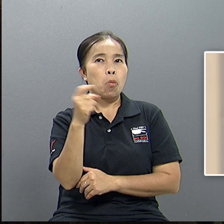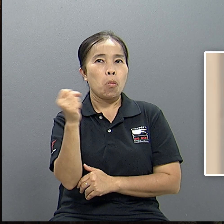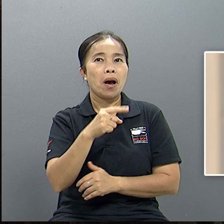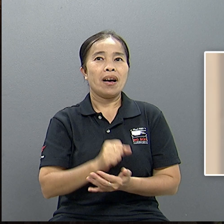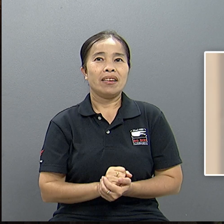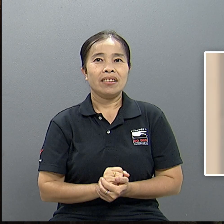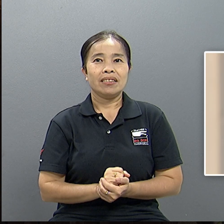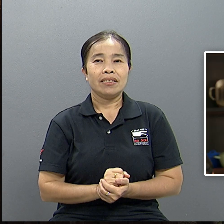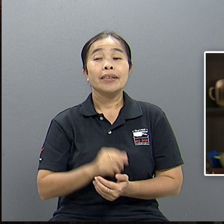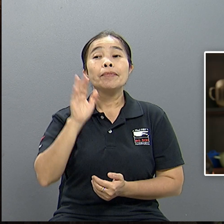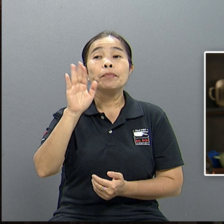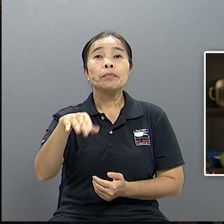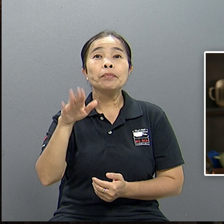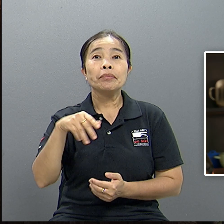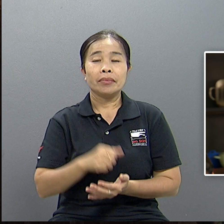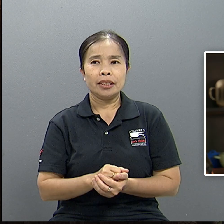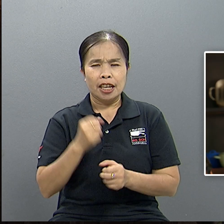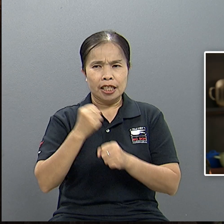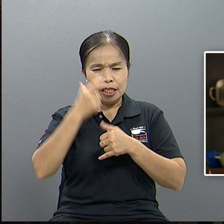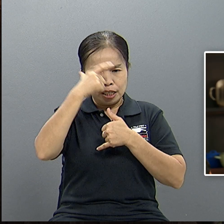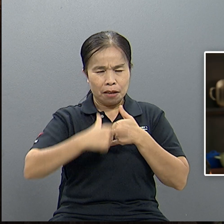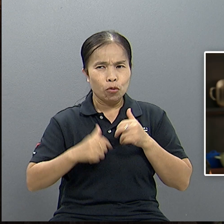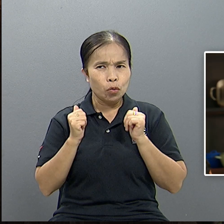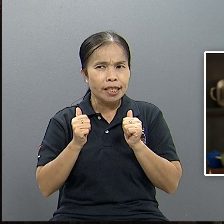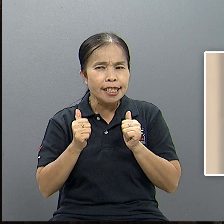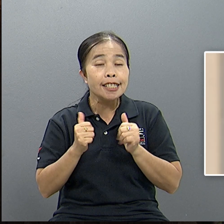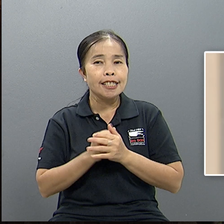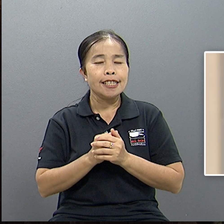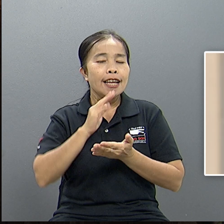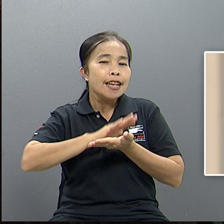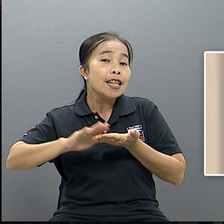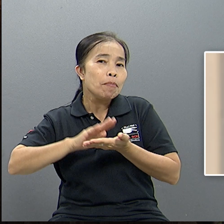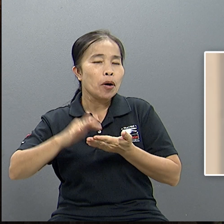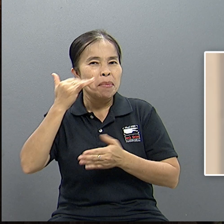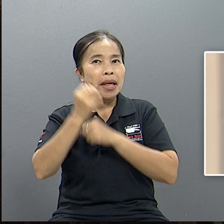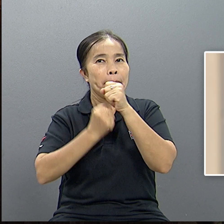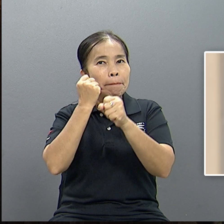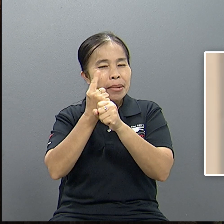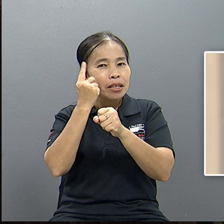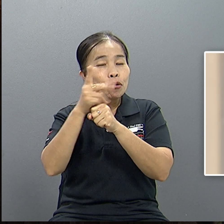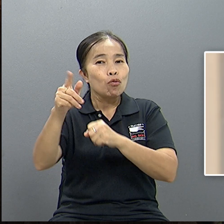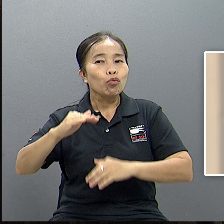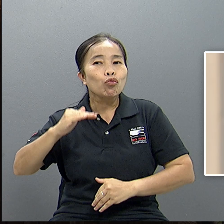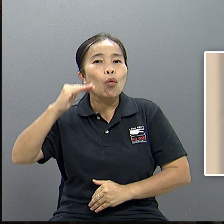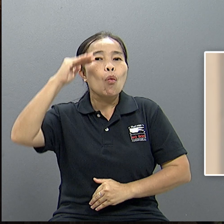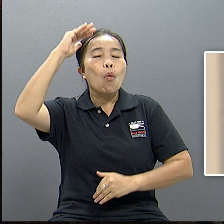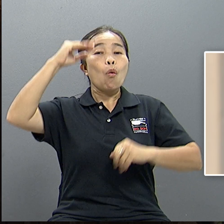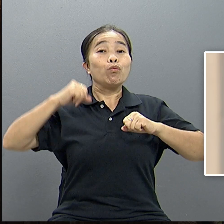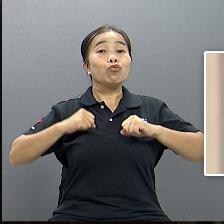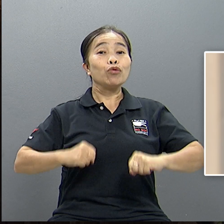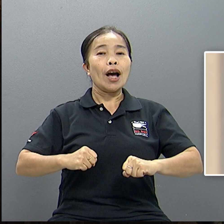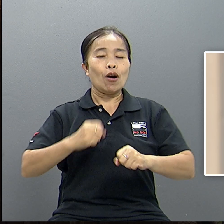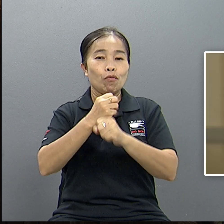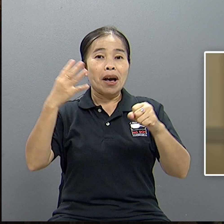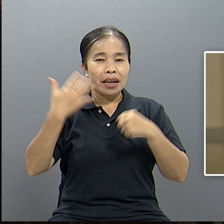คุณอ่อนคะทำตัวดีๆเข้าไว้นะคะอีกสักปีนึงคุณอ่อนโตเป็นสาวมีน้ำมีดวนมากกว่านี้ได้ออ